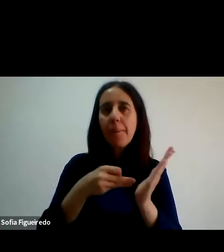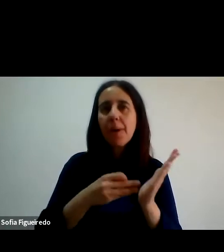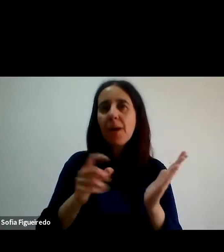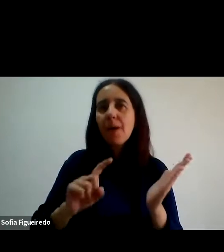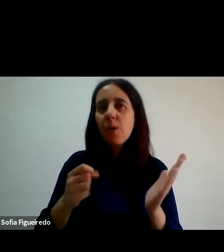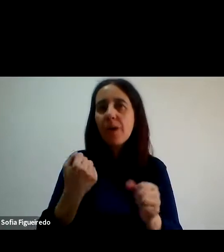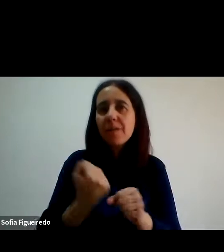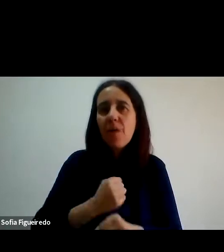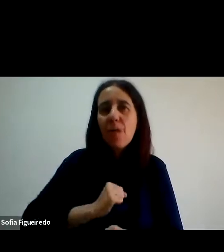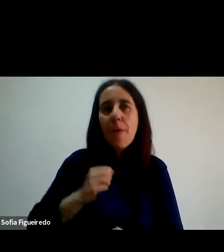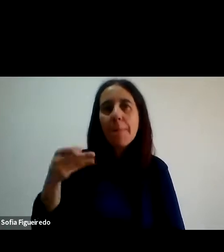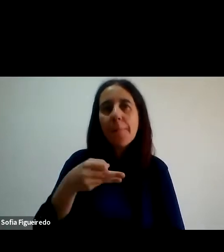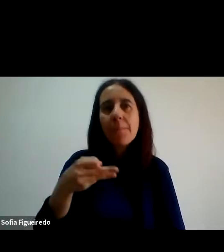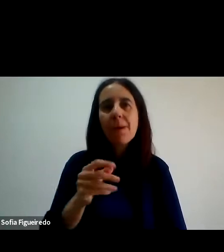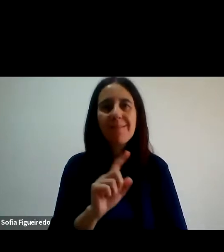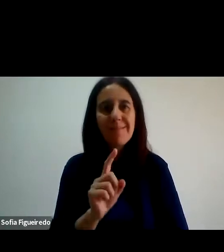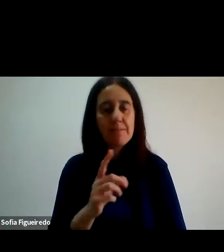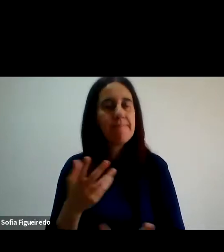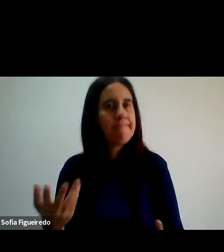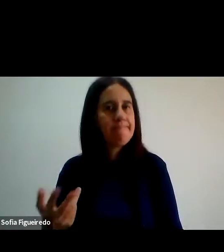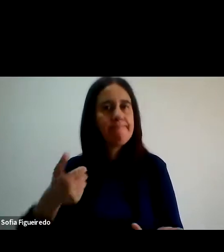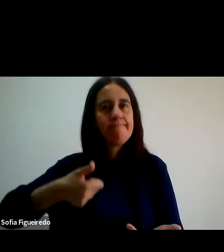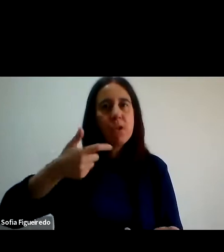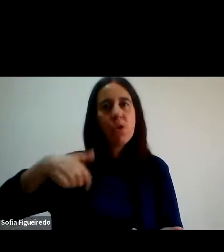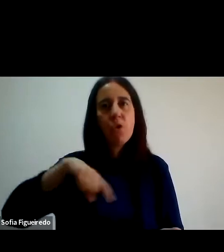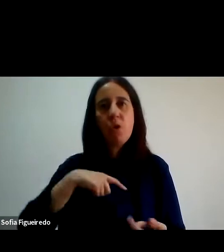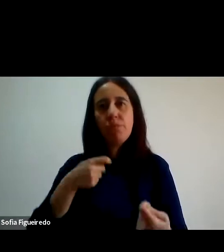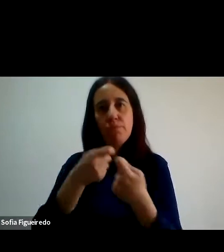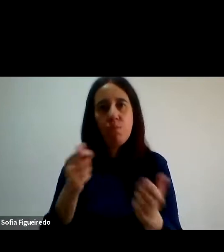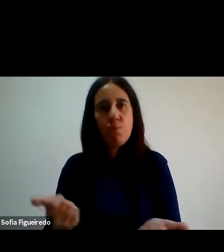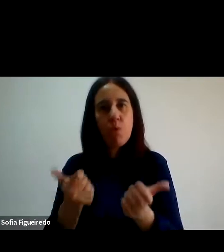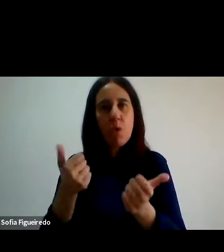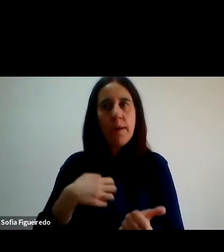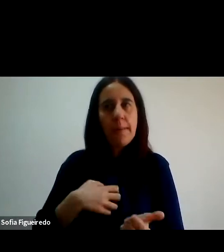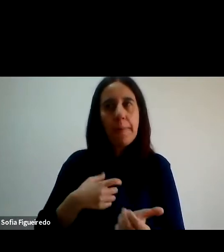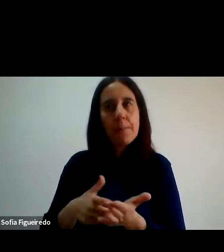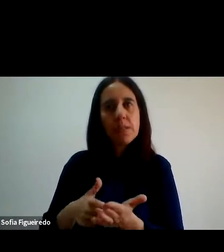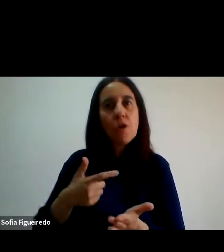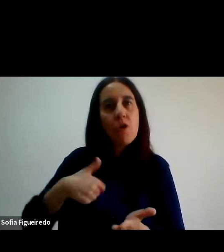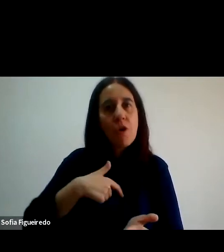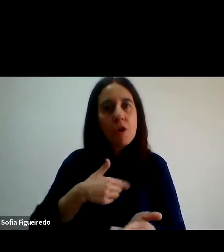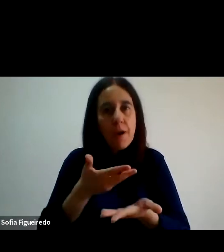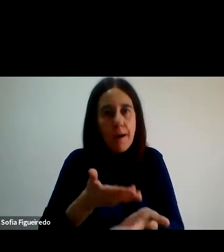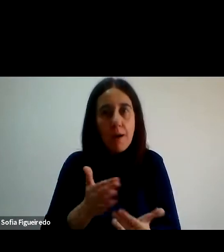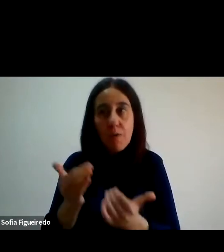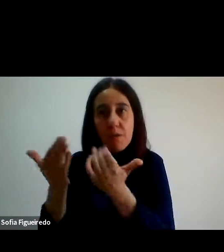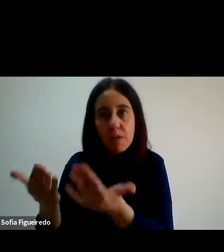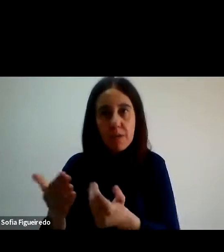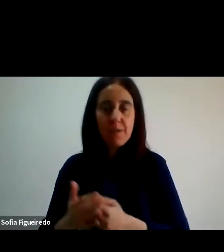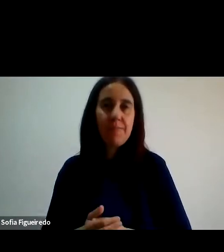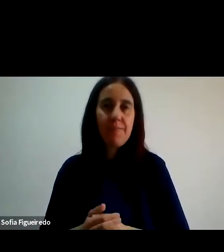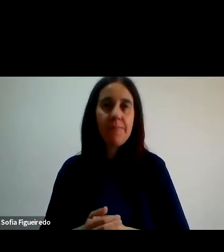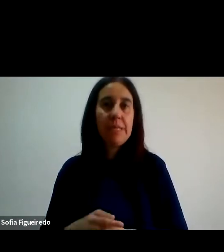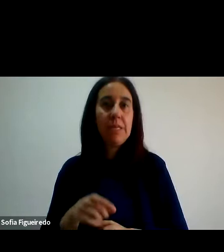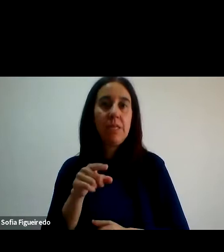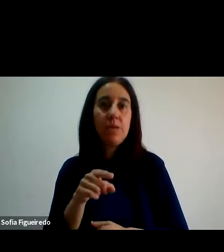nossos serviços. É central que nós consigamos responder melhor às dores através daquilo que nós temos para oferecer. E isso é